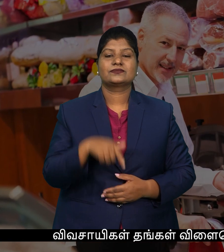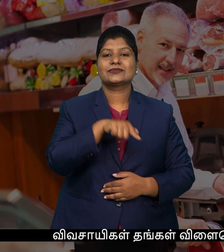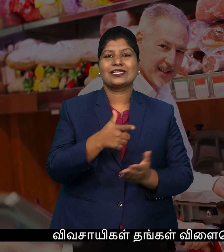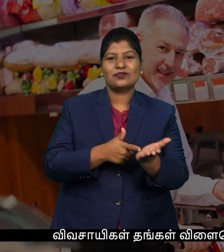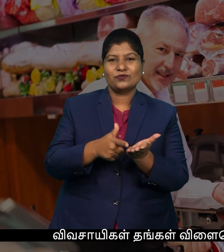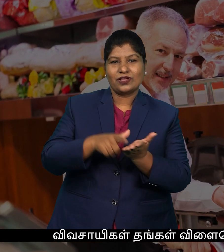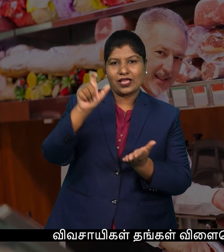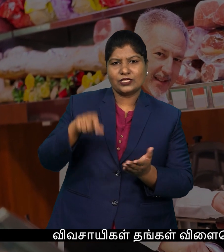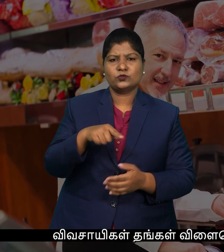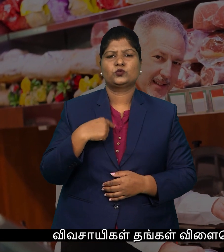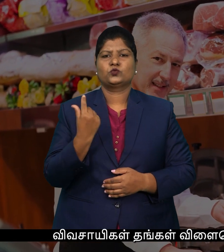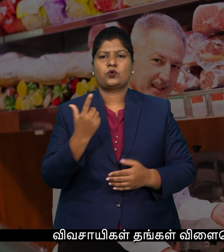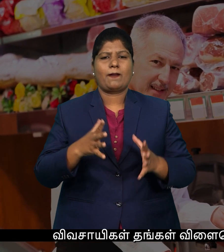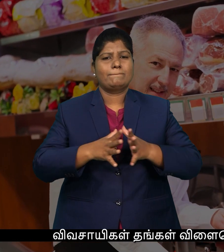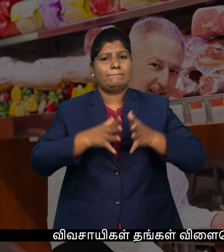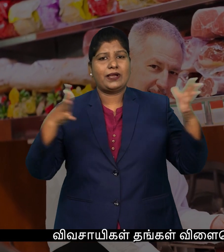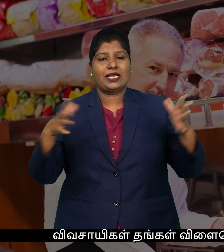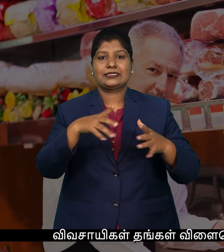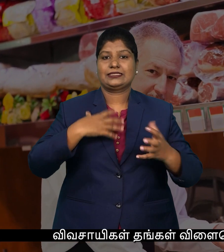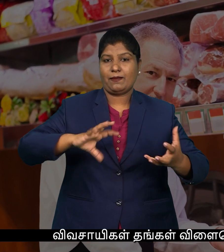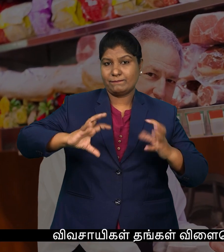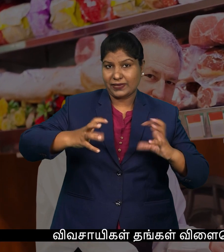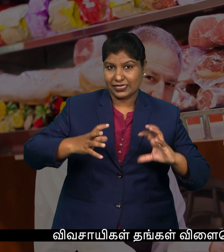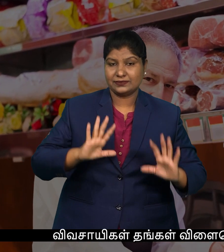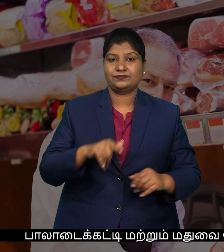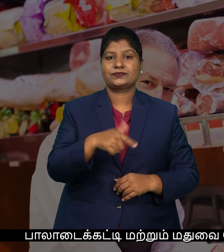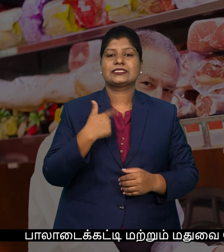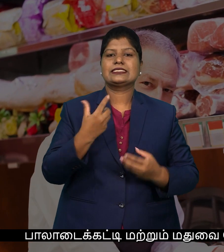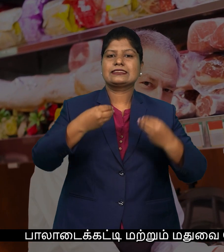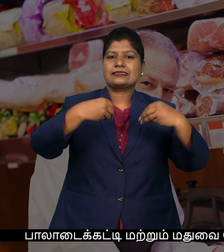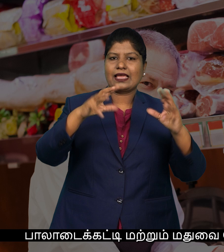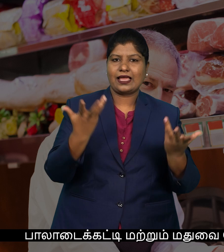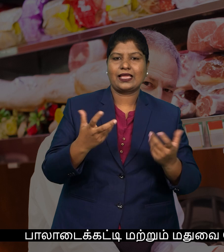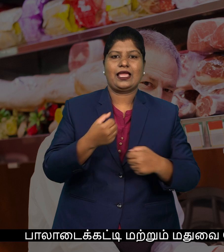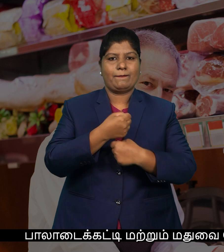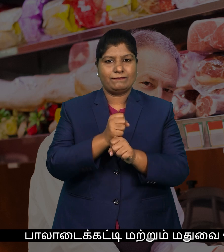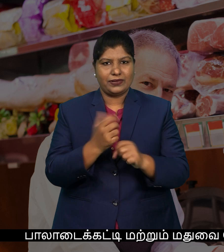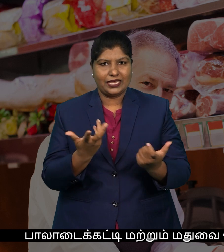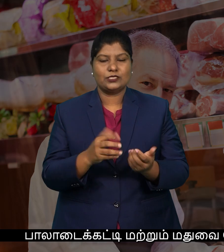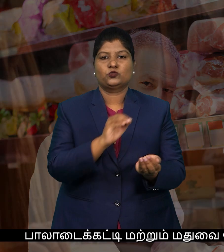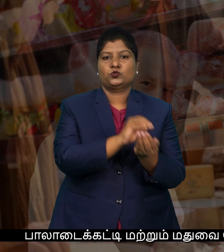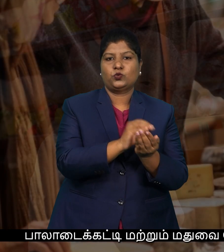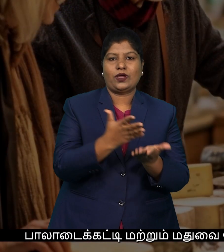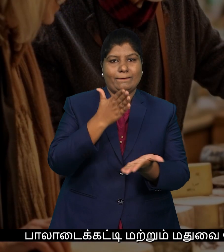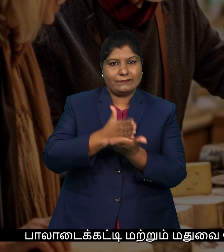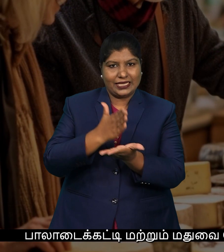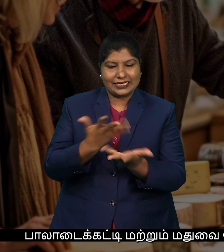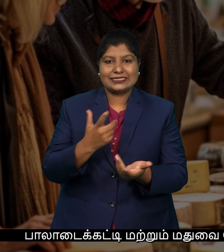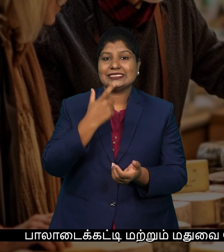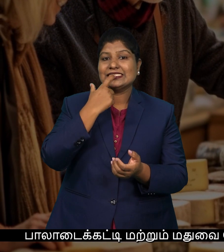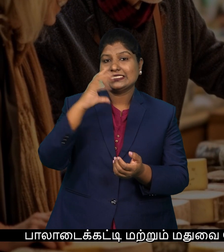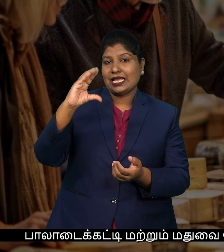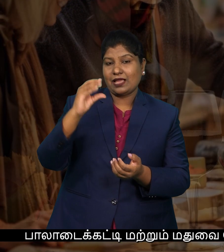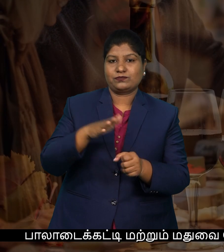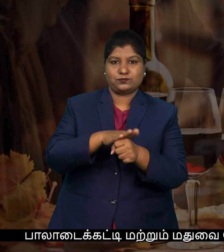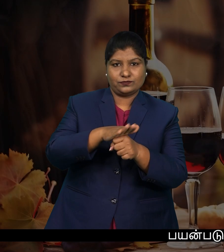விவசாயிகள் தங்கள் விளைபொருட்களை விற்கவும், இறைச்சி, பாலாடை கட்டி மற்றும் மதுவை சேமிக்கவும்